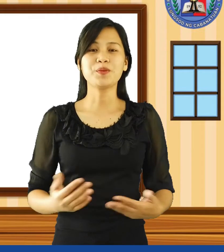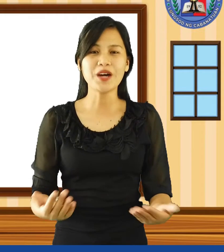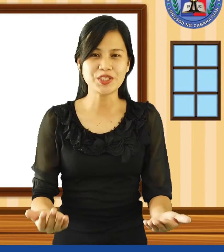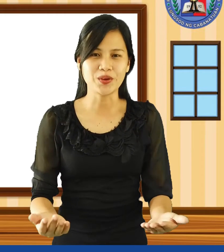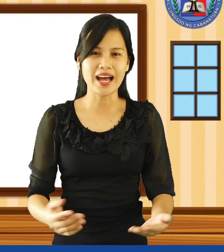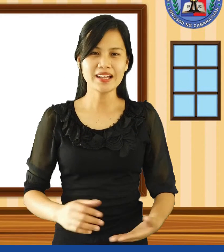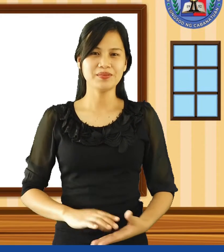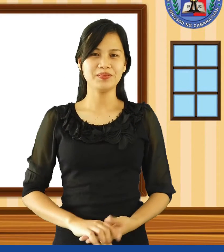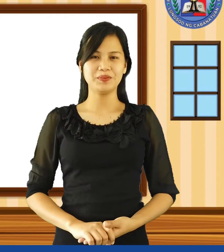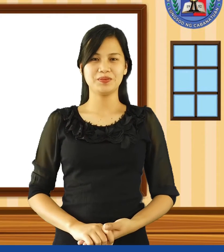Subukan nyo nga.